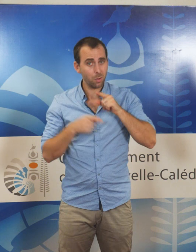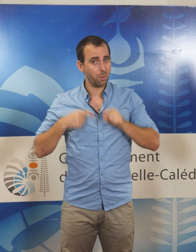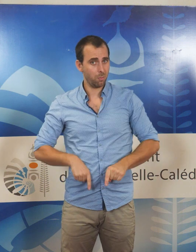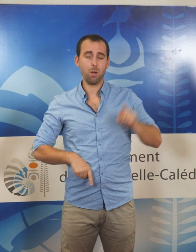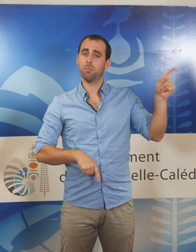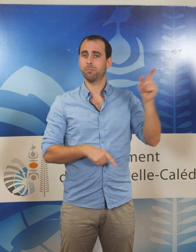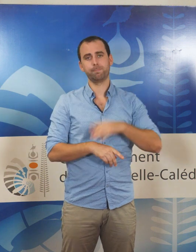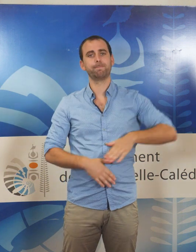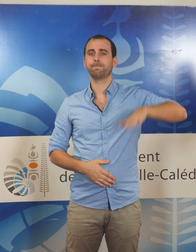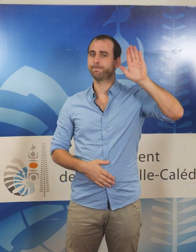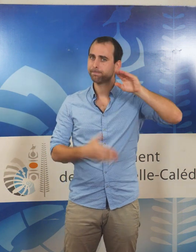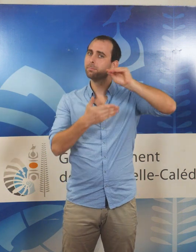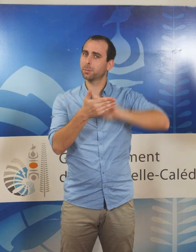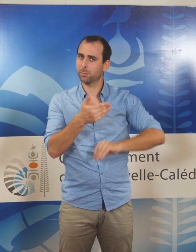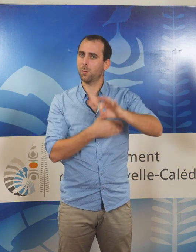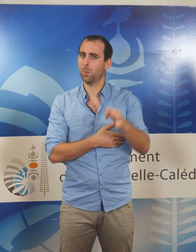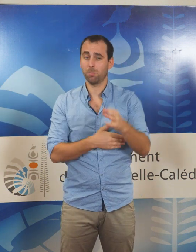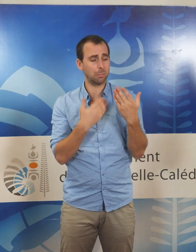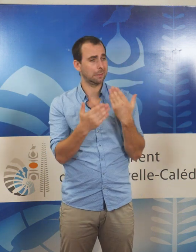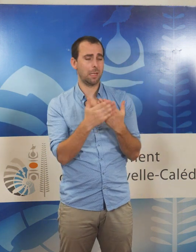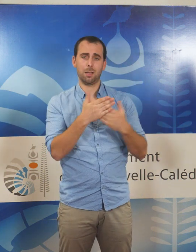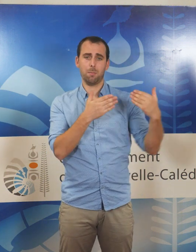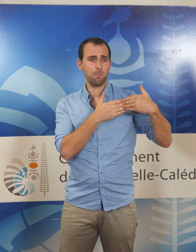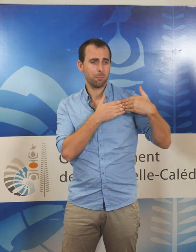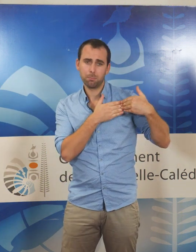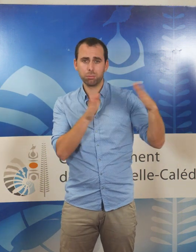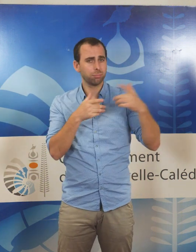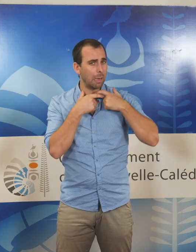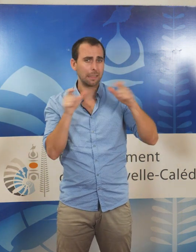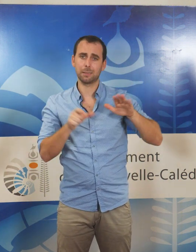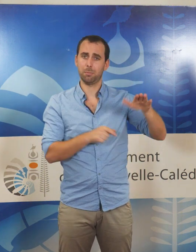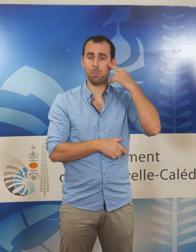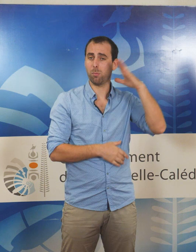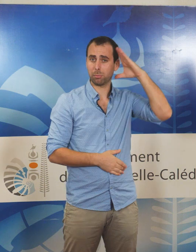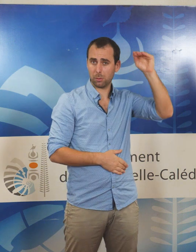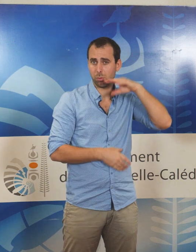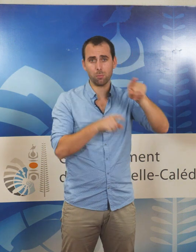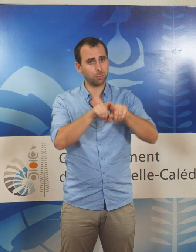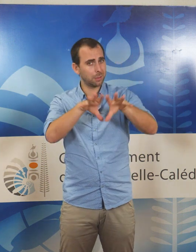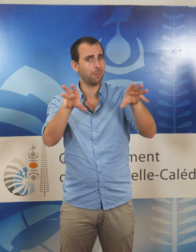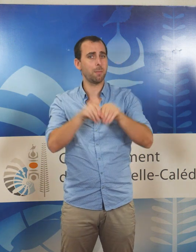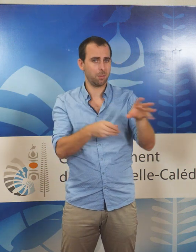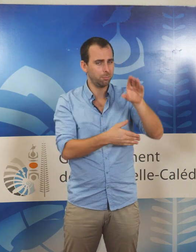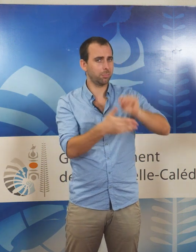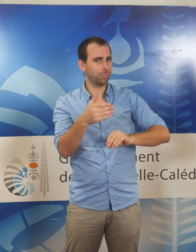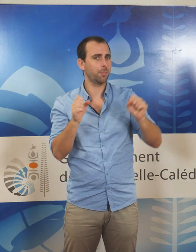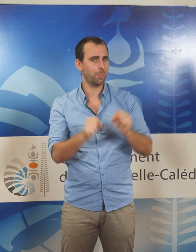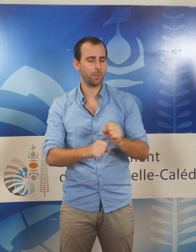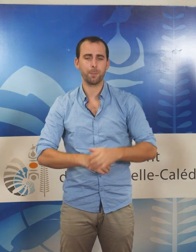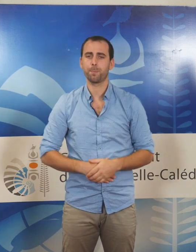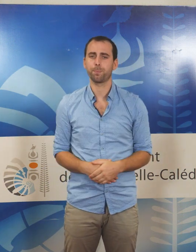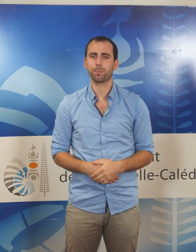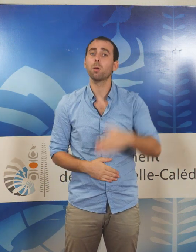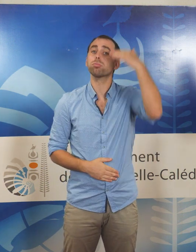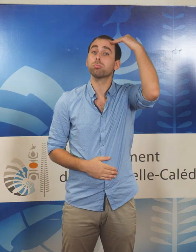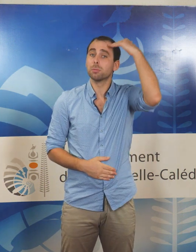d'entrée pour tous les étudiants et les familles qui souhaitent s'inscrire dans ce dispositif. J'aimerais quand même rappeler que nous sommes dans